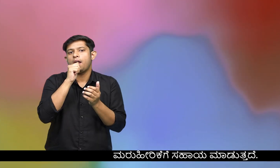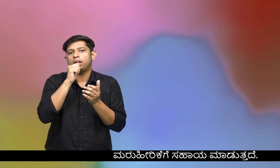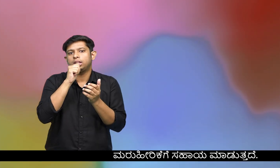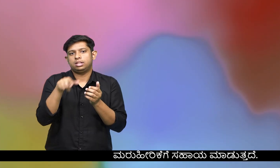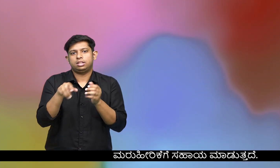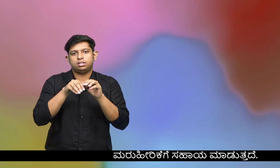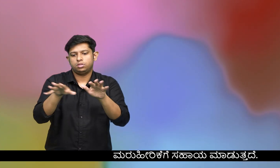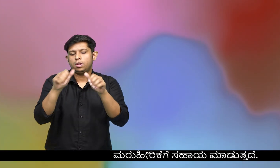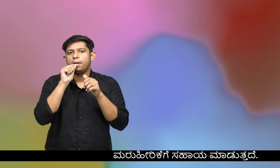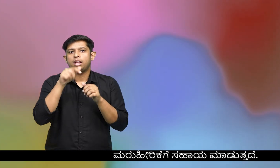ಮಾಡುತ್ತದೆ.